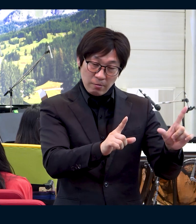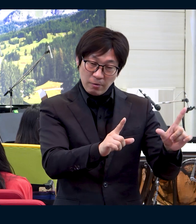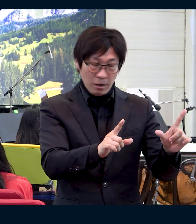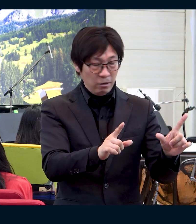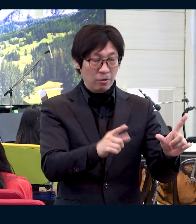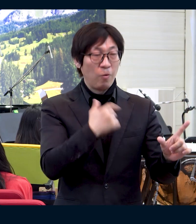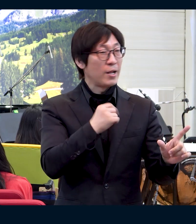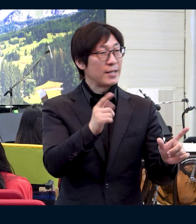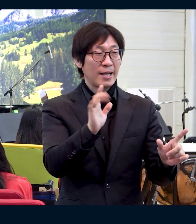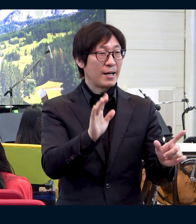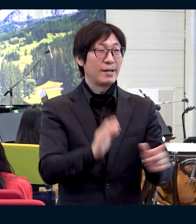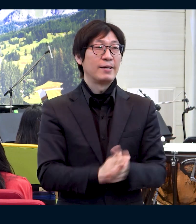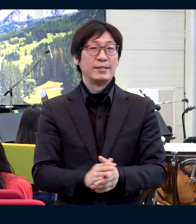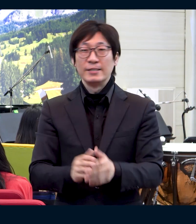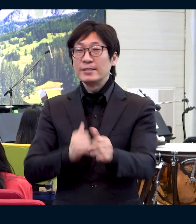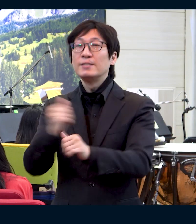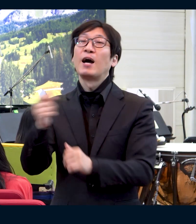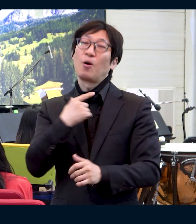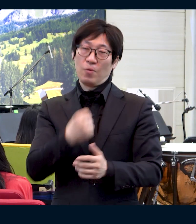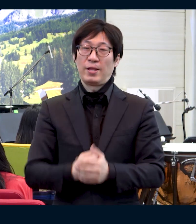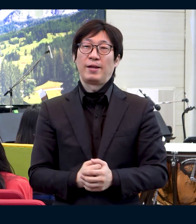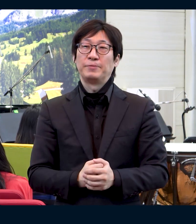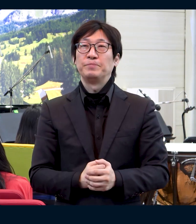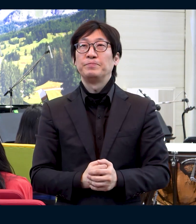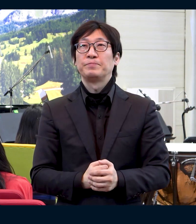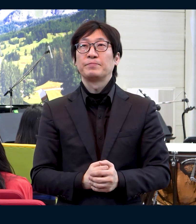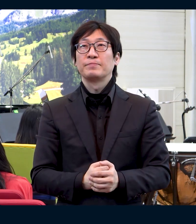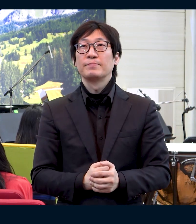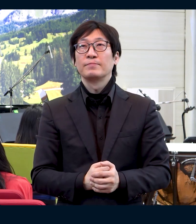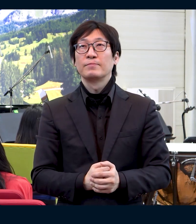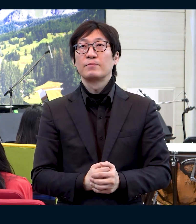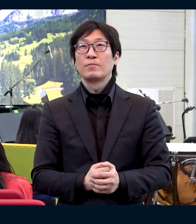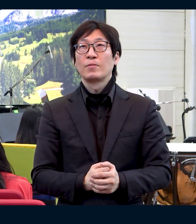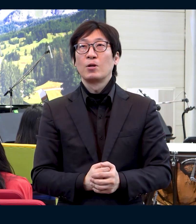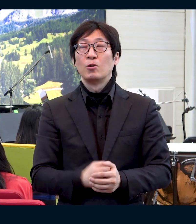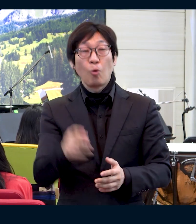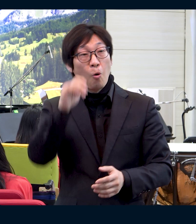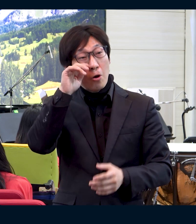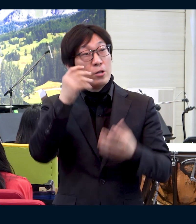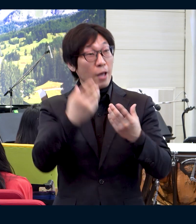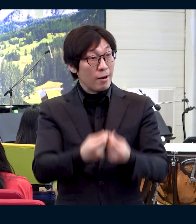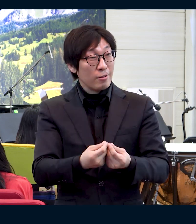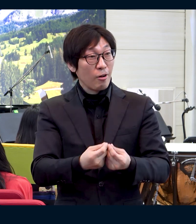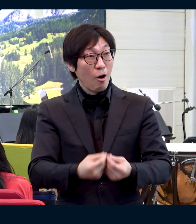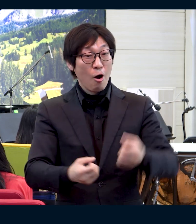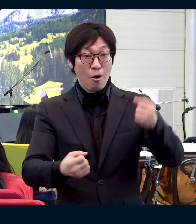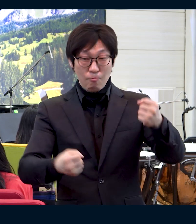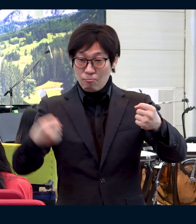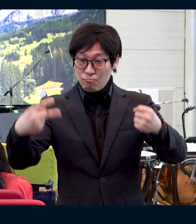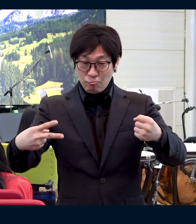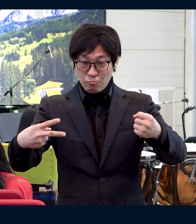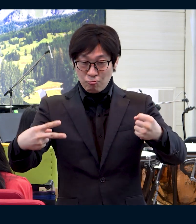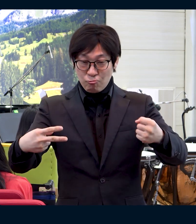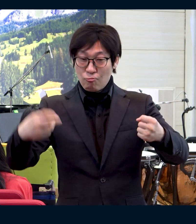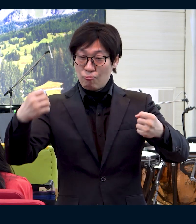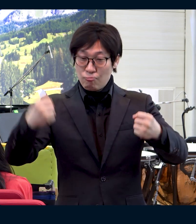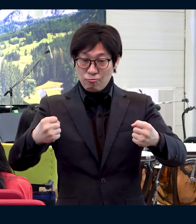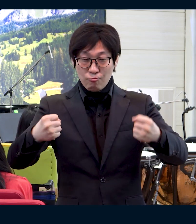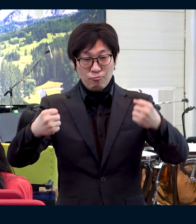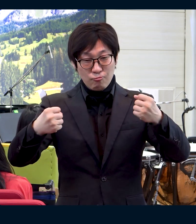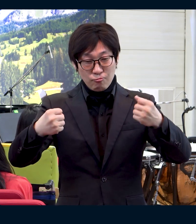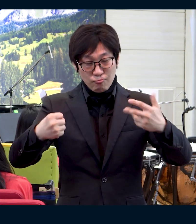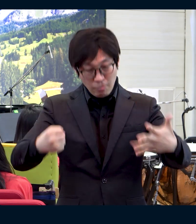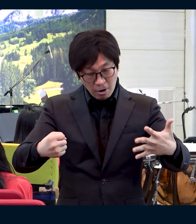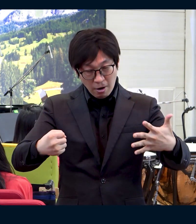이기기를 좋아하고 승리하기를 좋아합니다. 심지어 묵찌발을 했을 때 단판이라고 하면서 묵찌발을